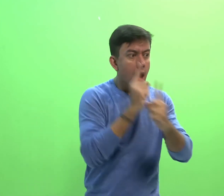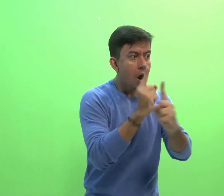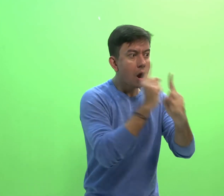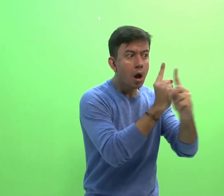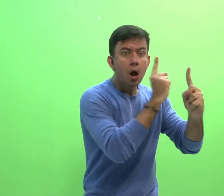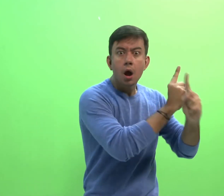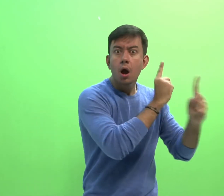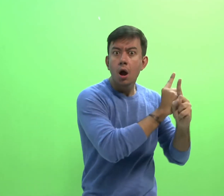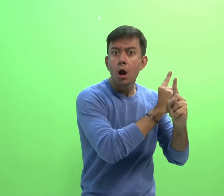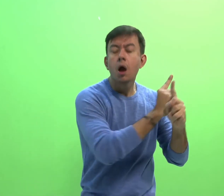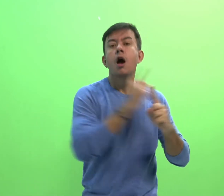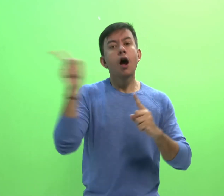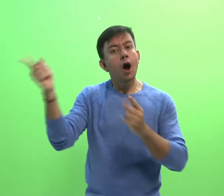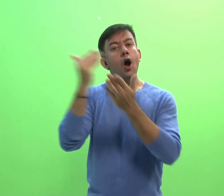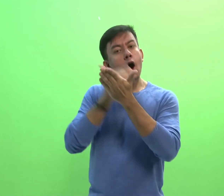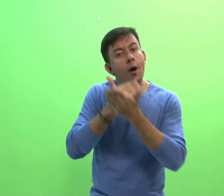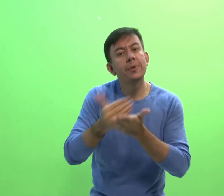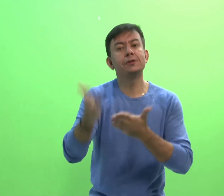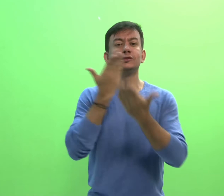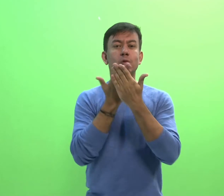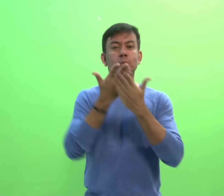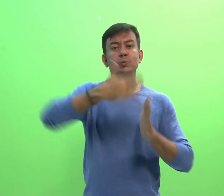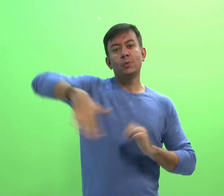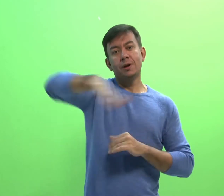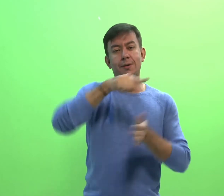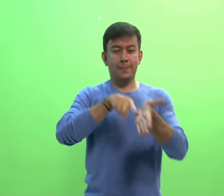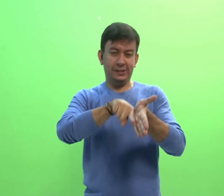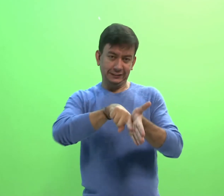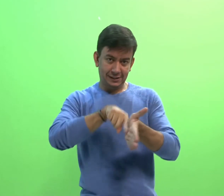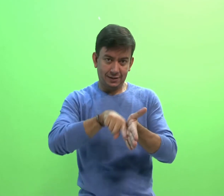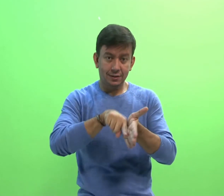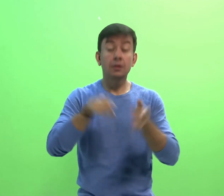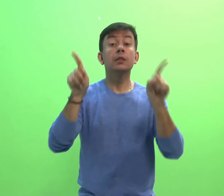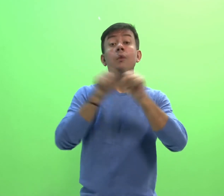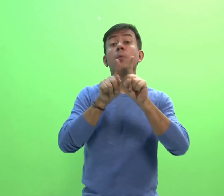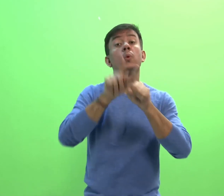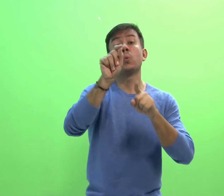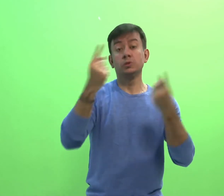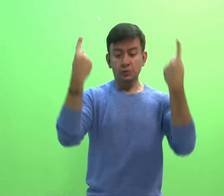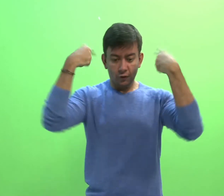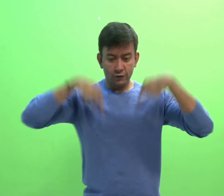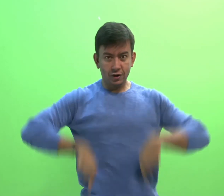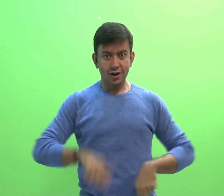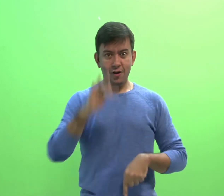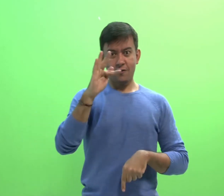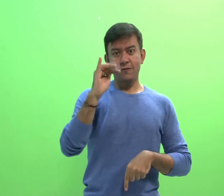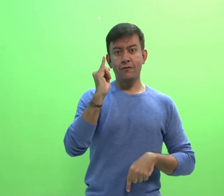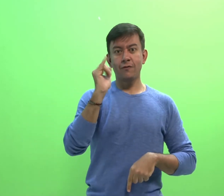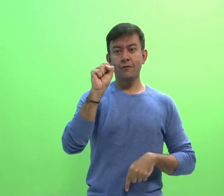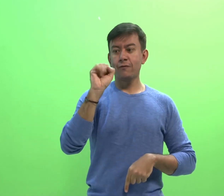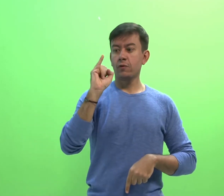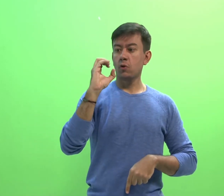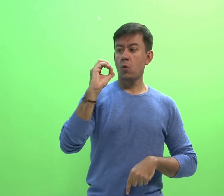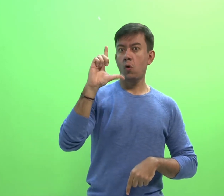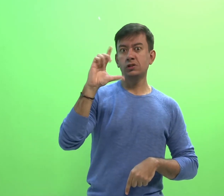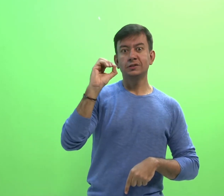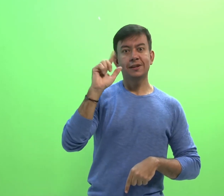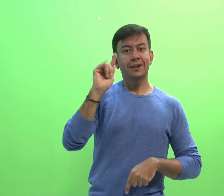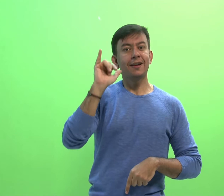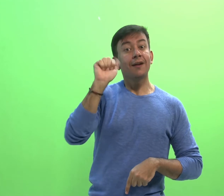Por isso, ele começou a pesquisar. Ele estudou também a fisiologia, viu como era o